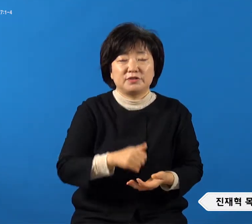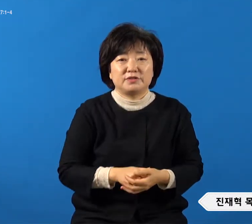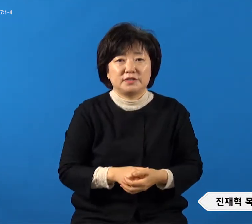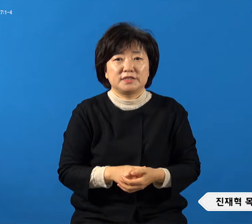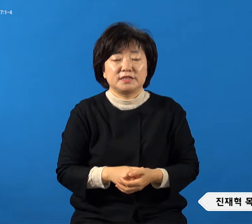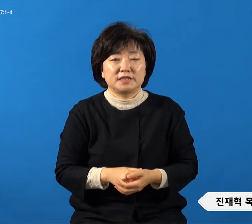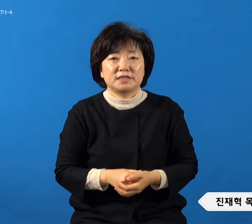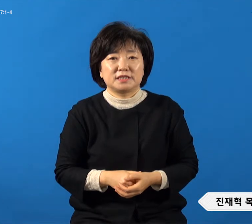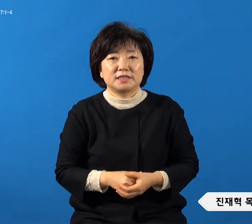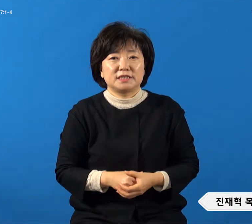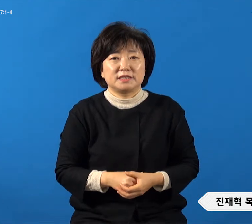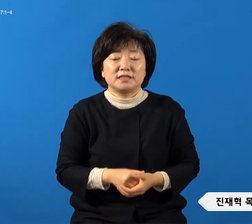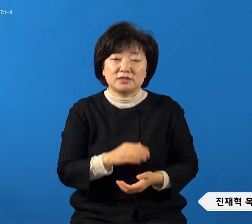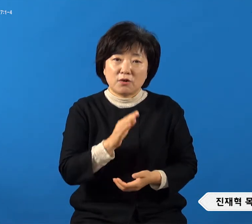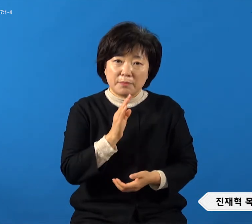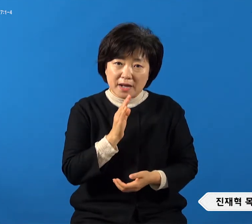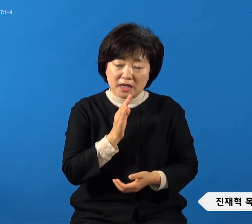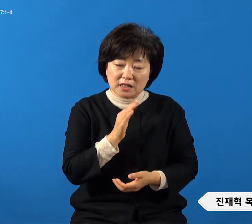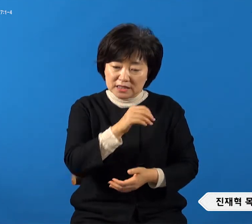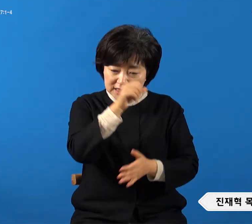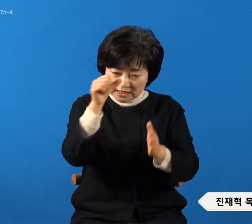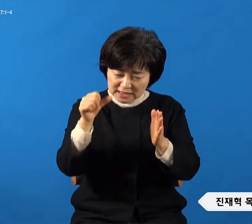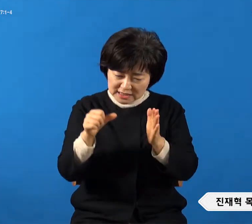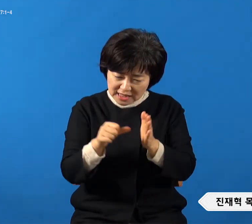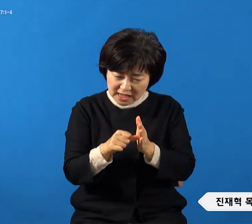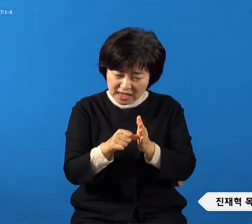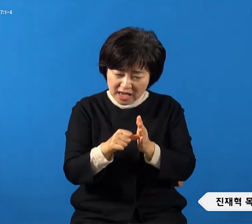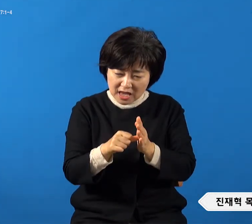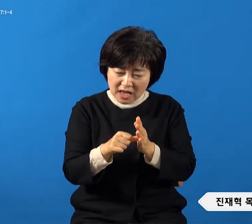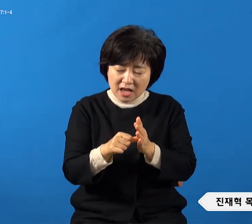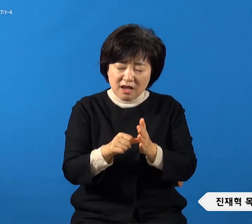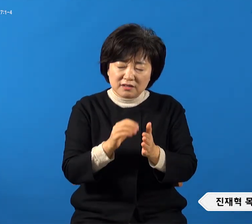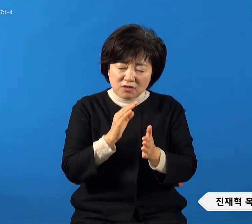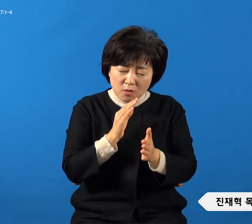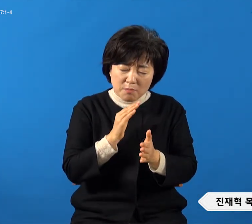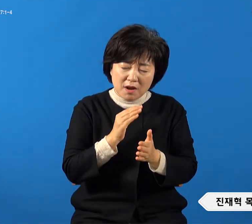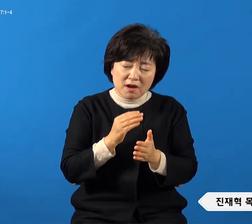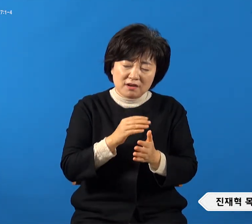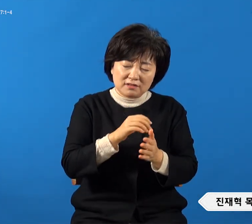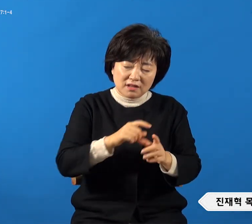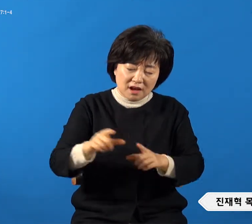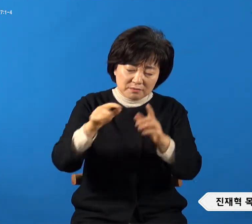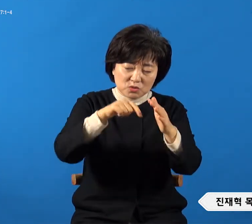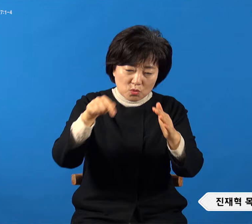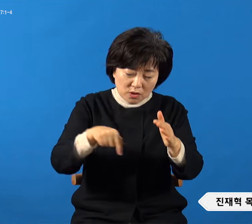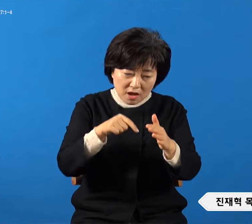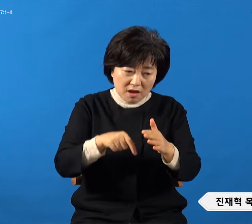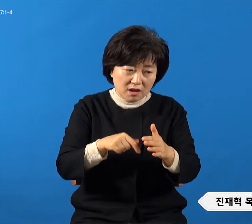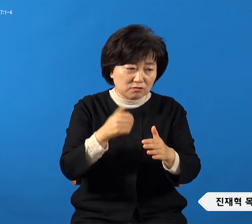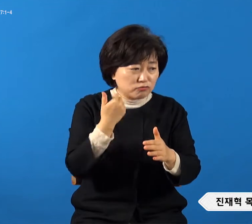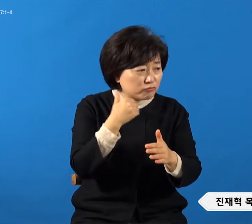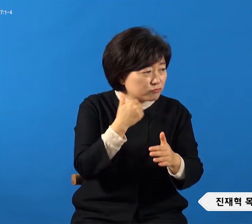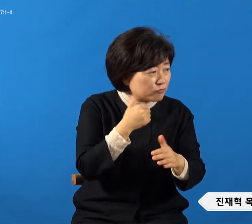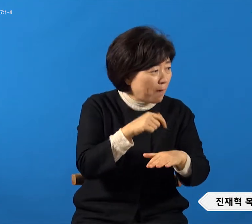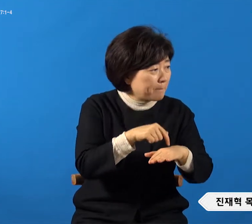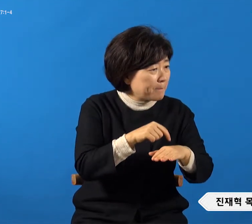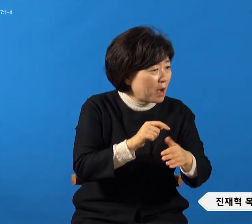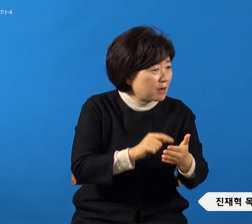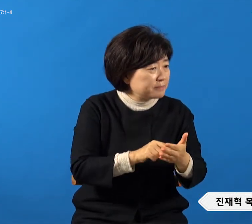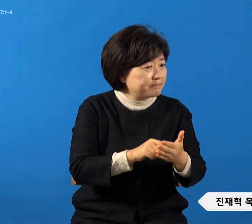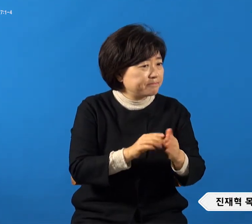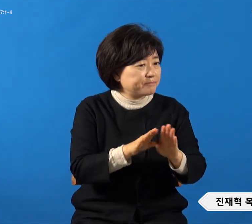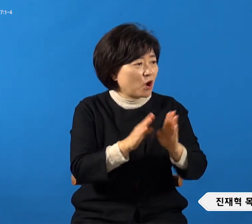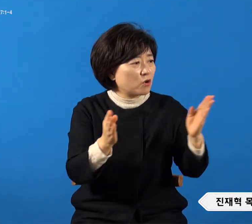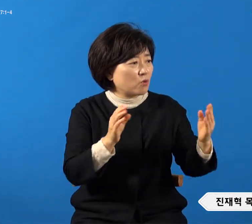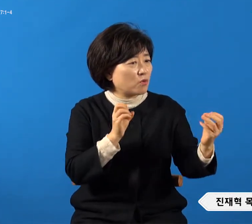보기도 합니다. 정말 인생의 무게가 어려운 삶 가운데 어느 누구도 마음을 터놓고 얘기할